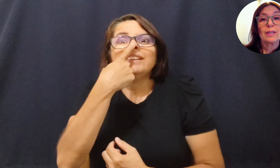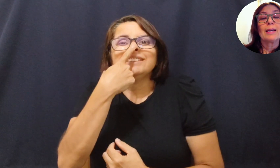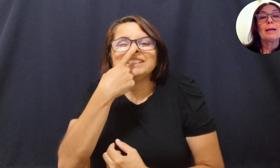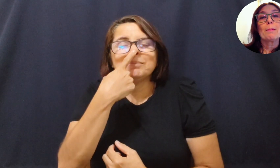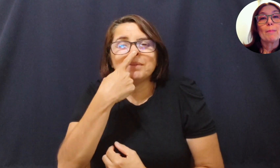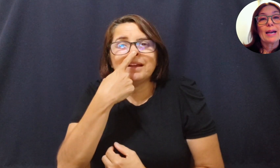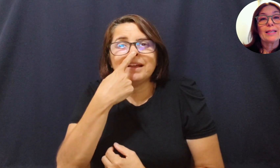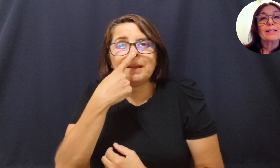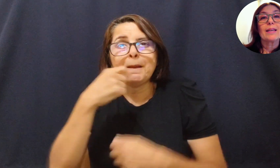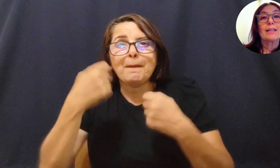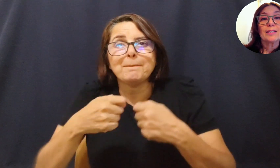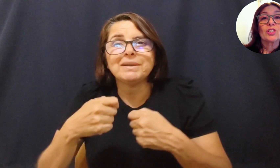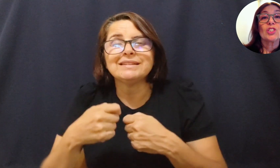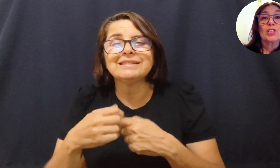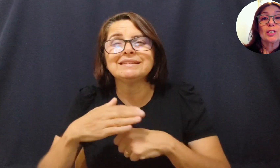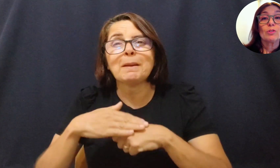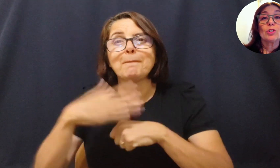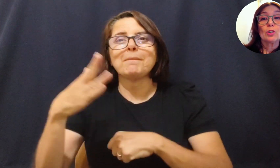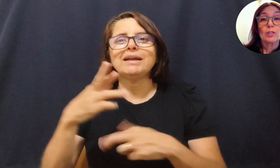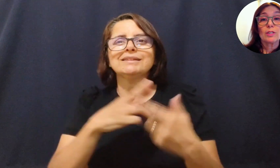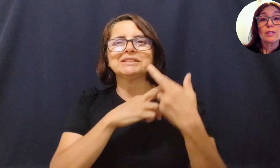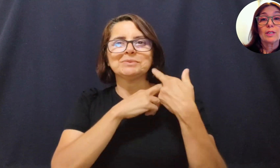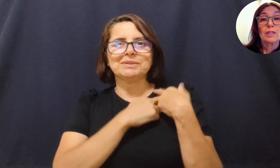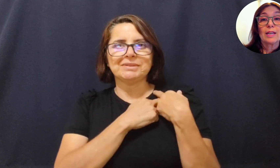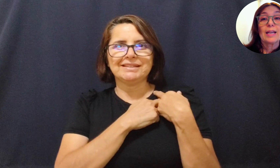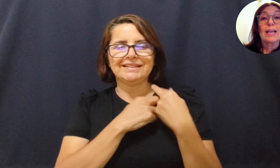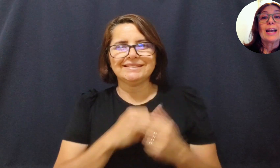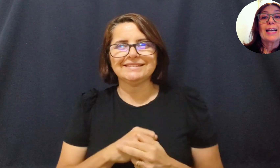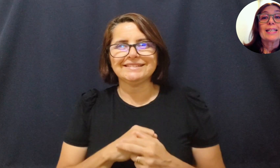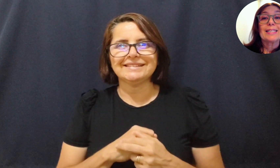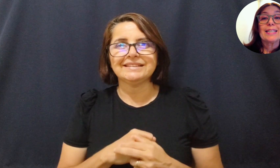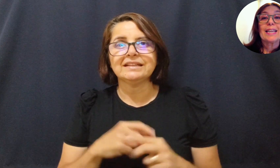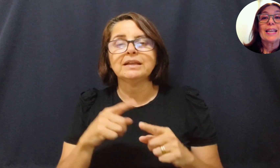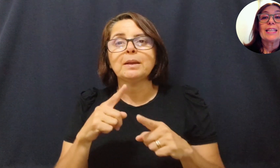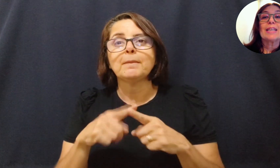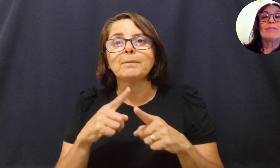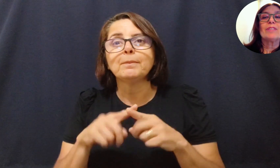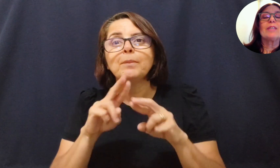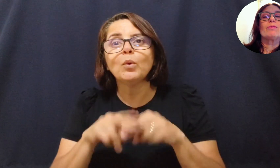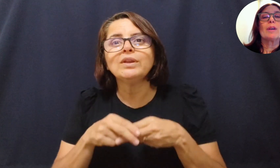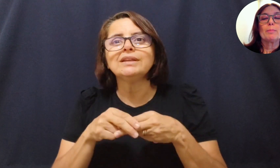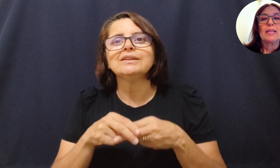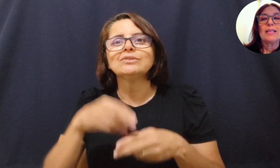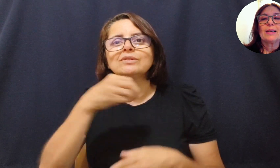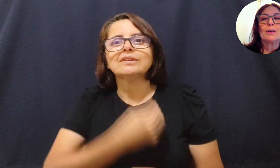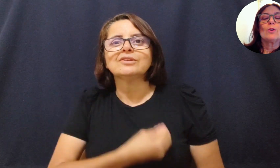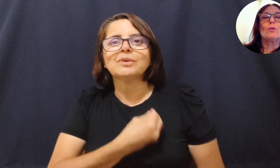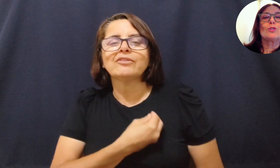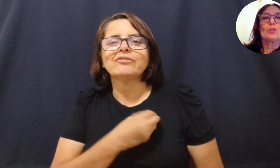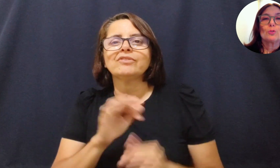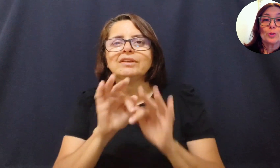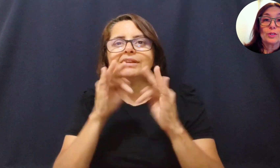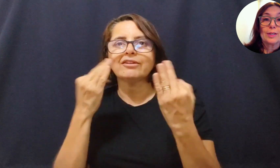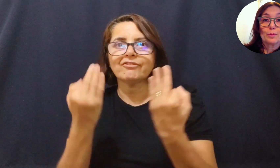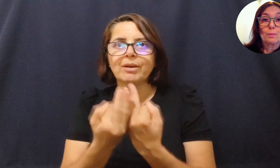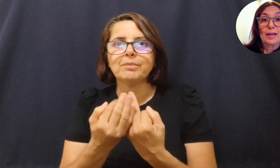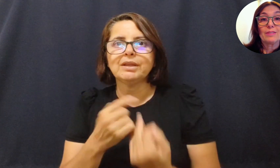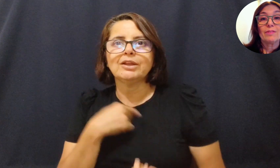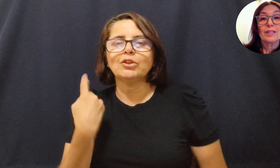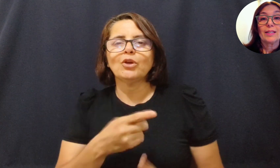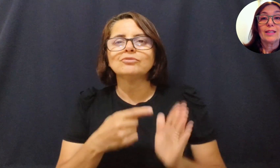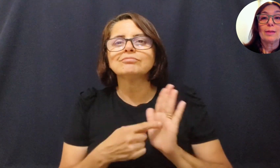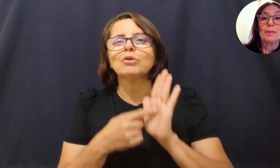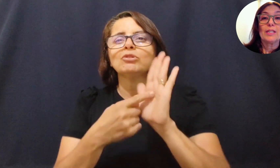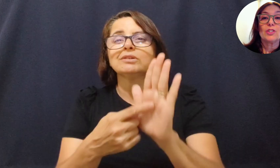relações, mais elas exigirão de nós. Assim é que na vida em família, onde nos mostramos